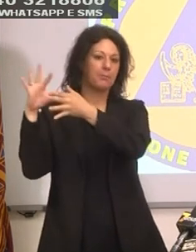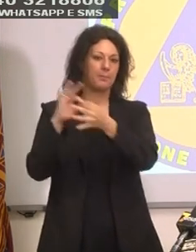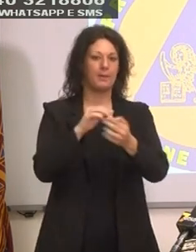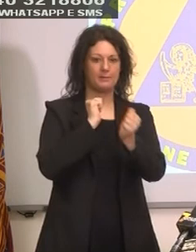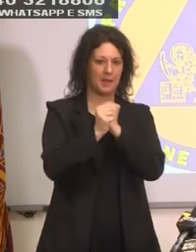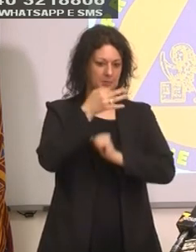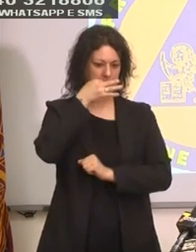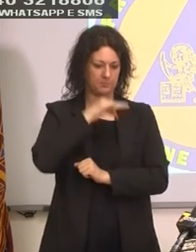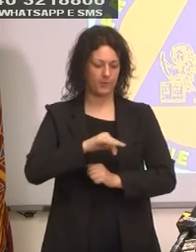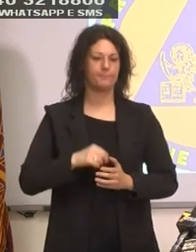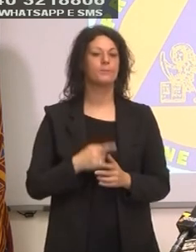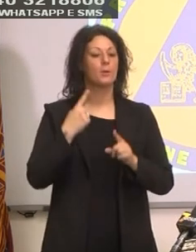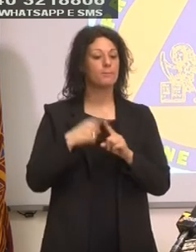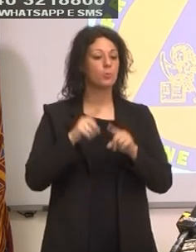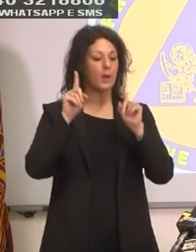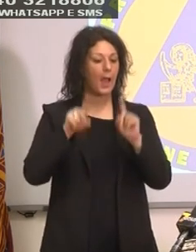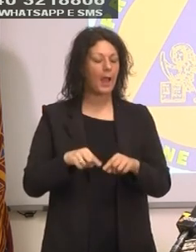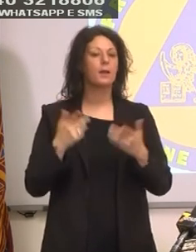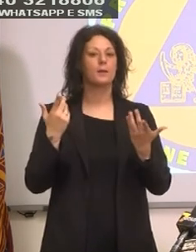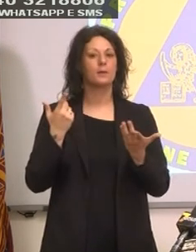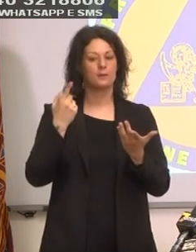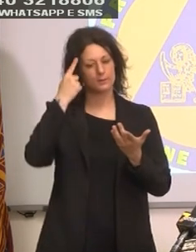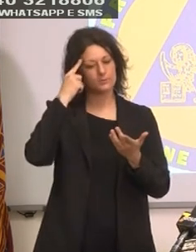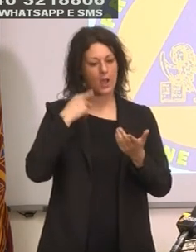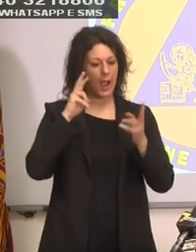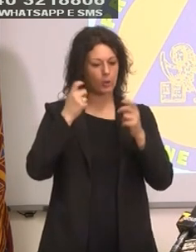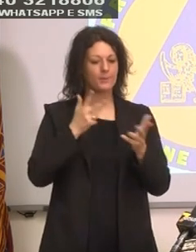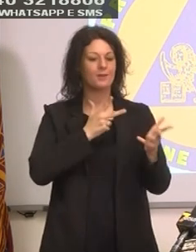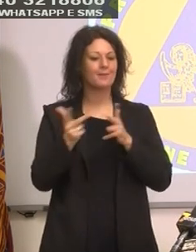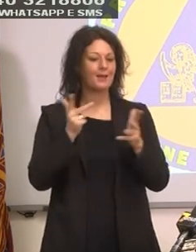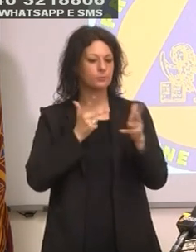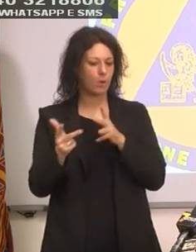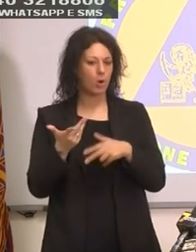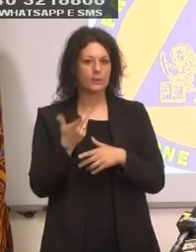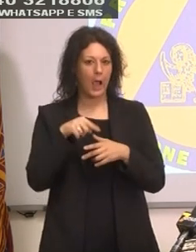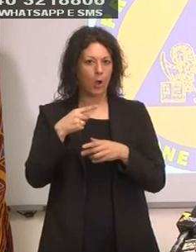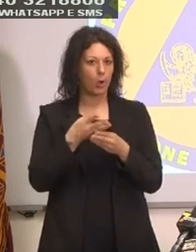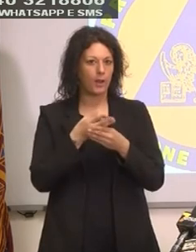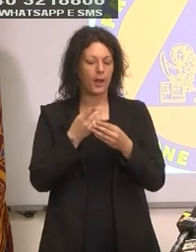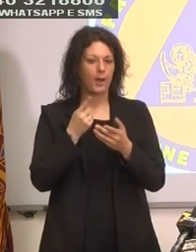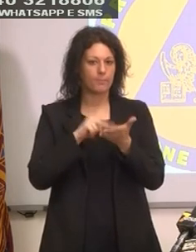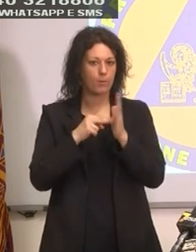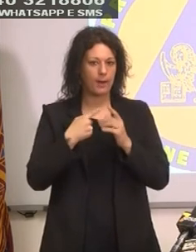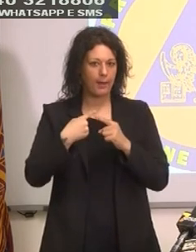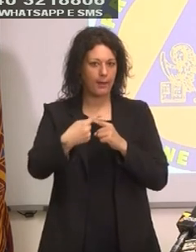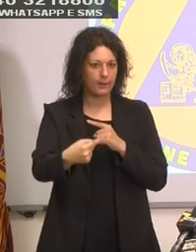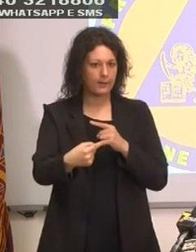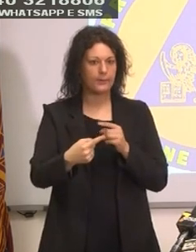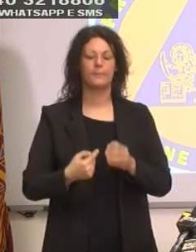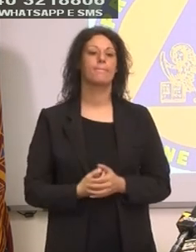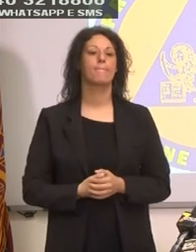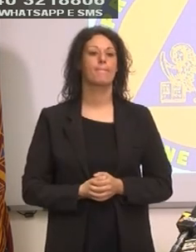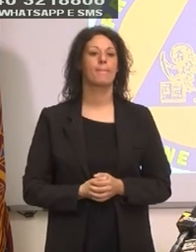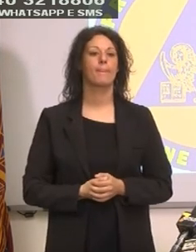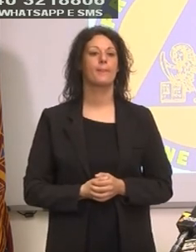legato alla scuola, c'è il tema dei trasporti, che avete già affrontato ma che non è stato ancora risolto, e c'è il fatto che anche con